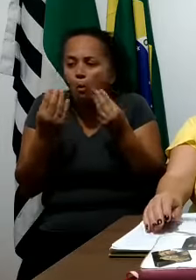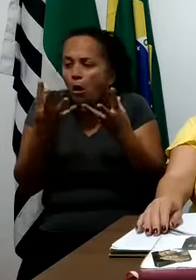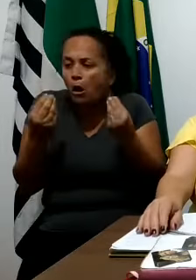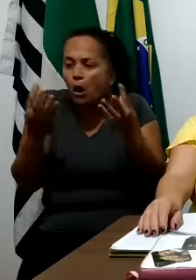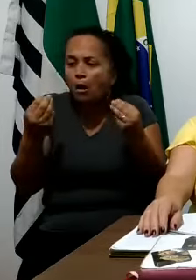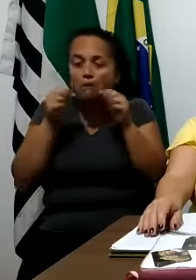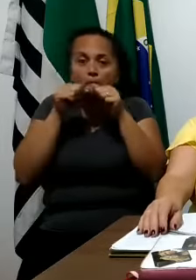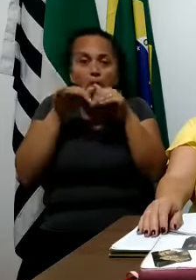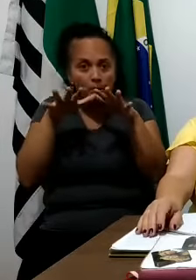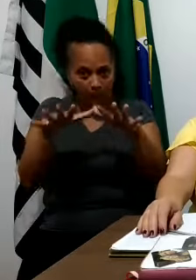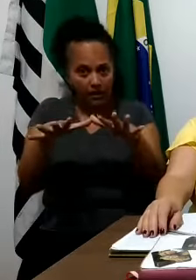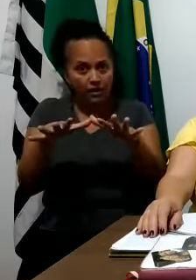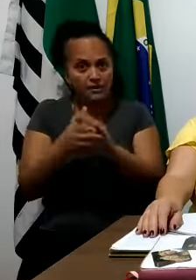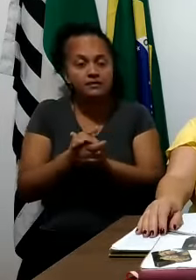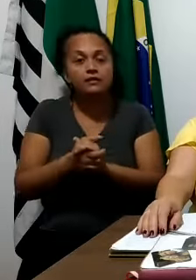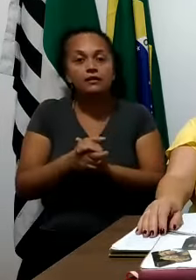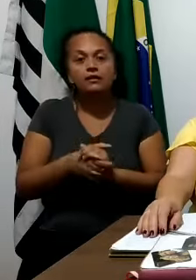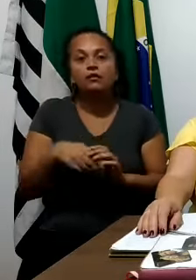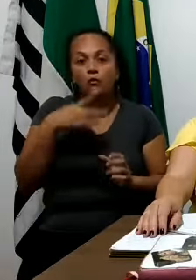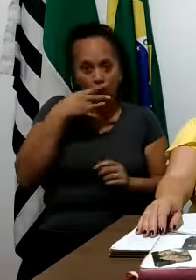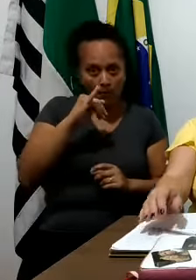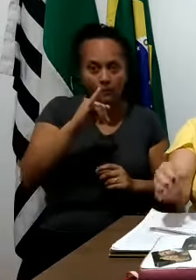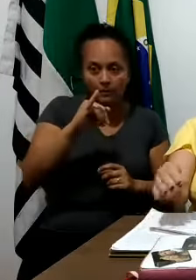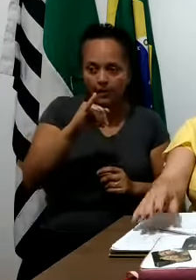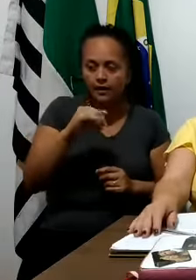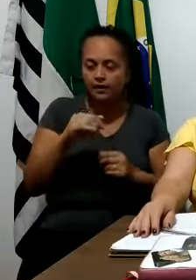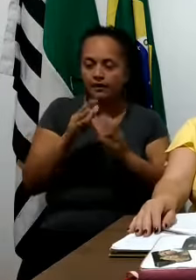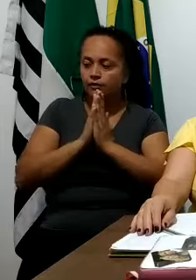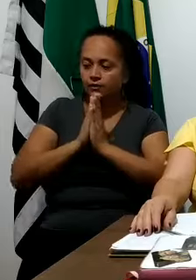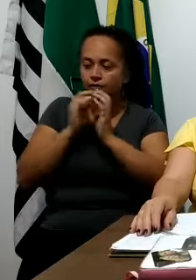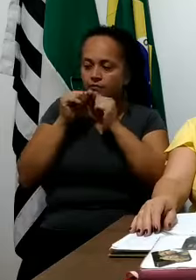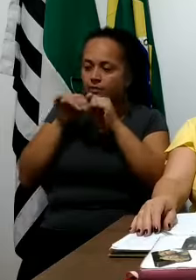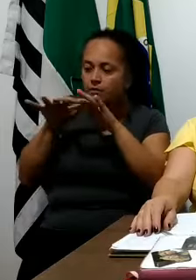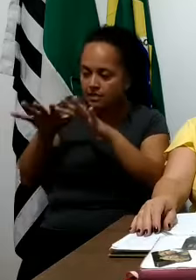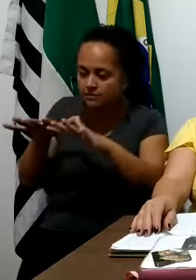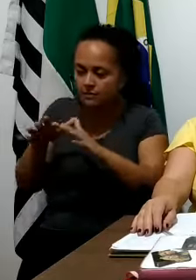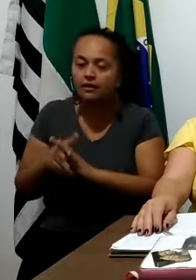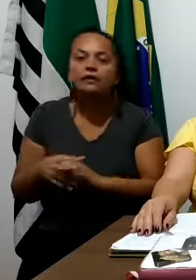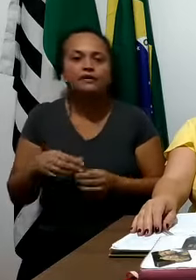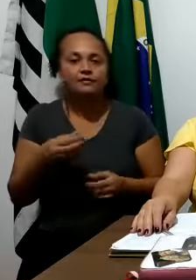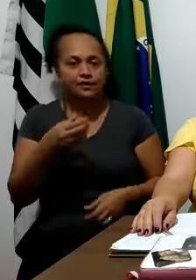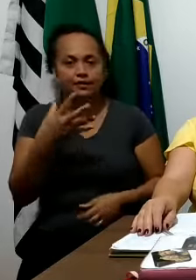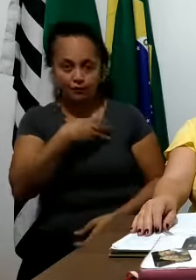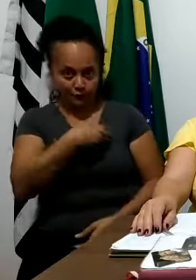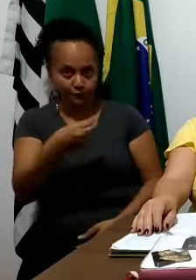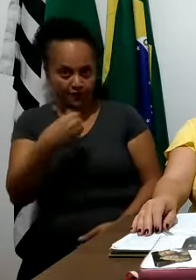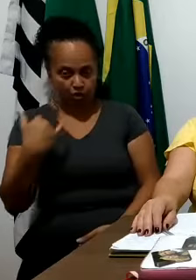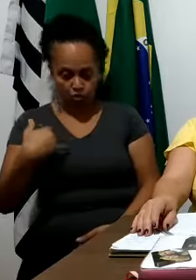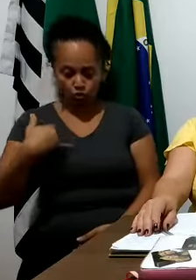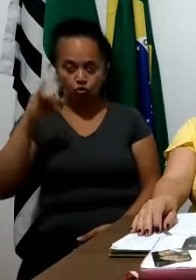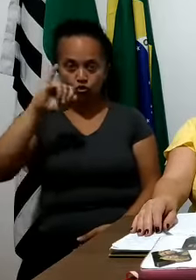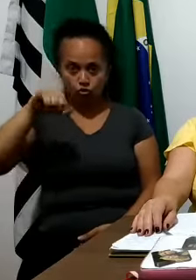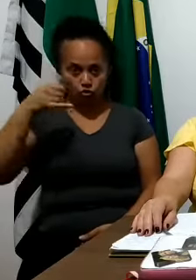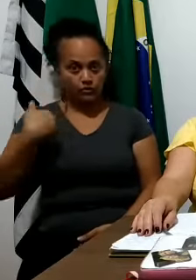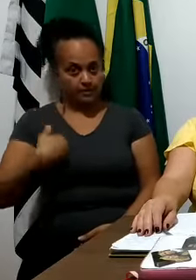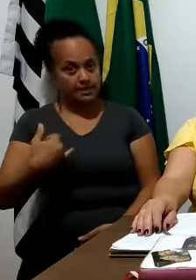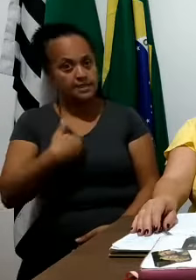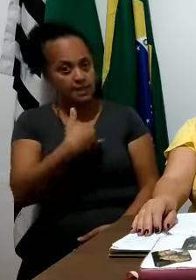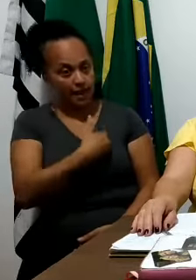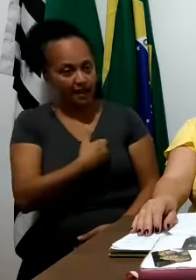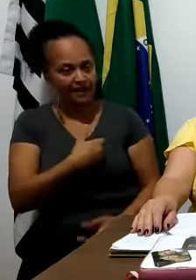tanta transferência que o pai dele passou para ele, né? Mas porque ele recebeu, e assim é o Pai Celestial, né? Ele quer